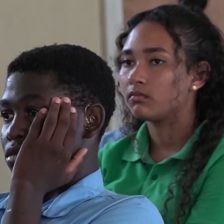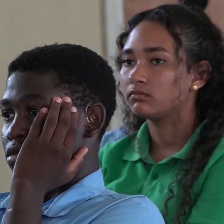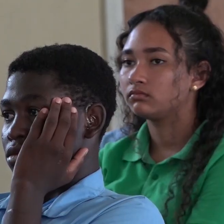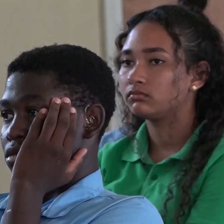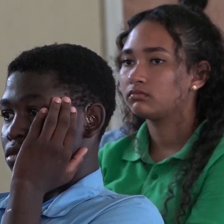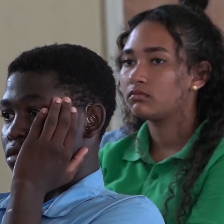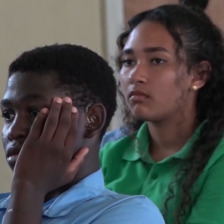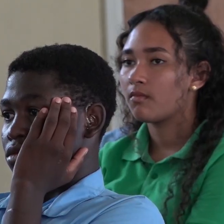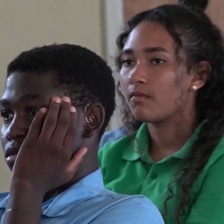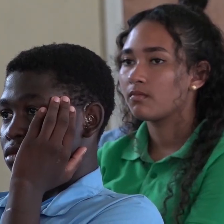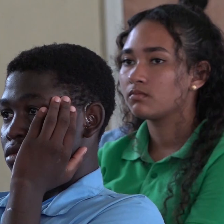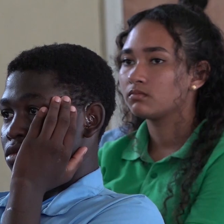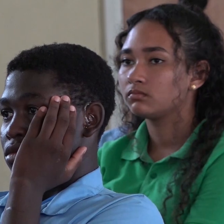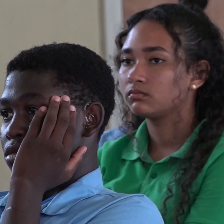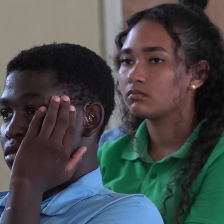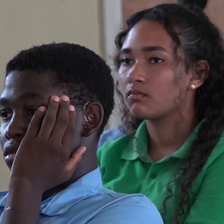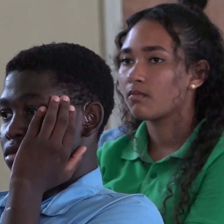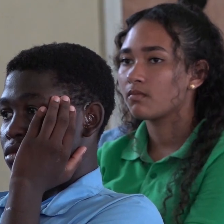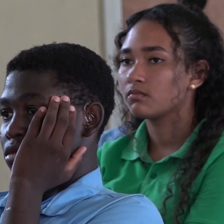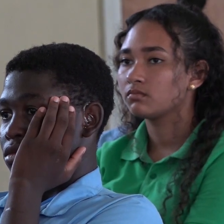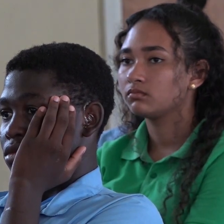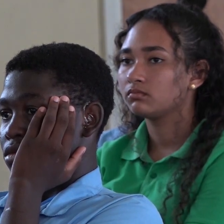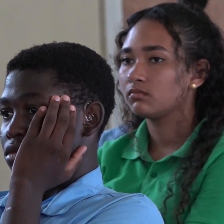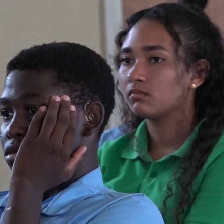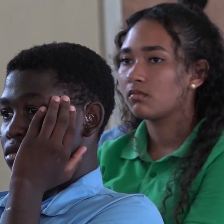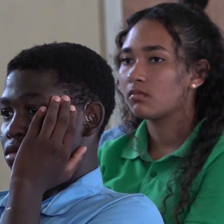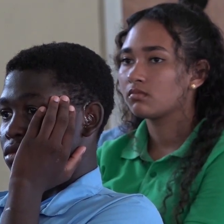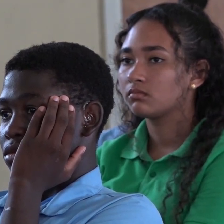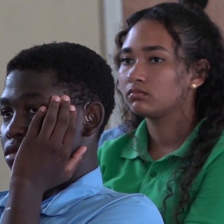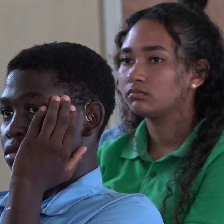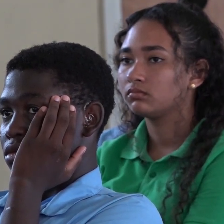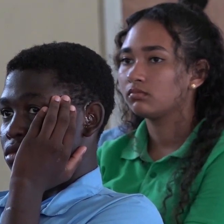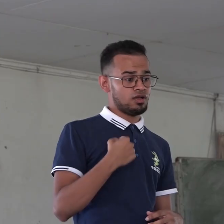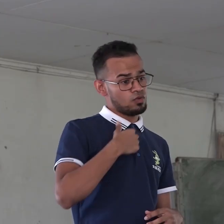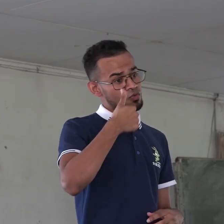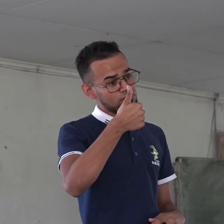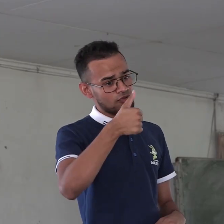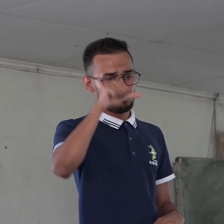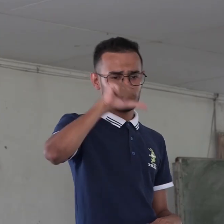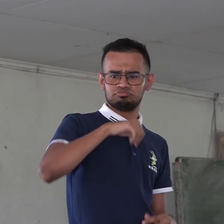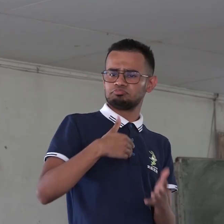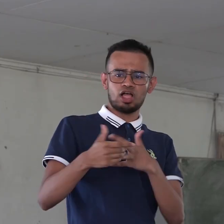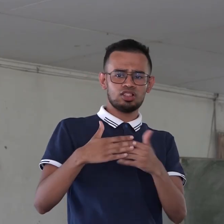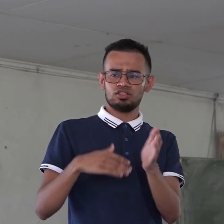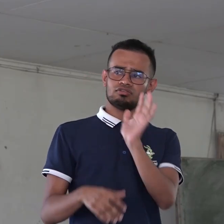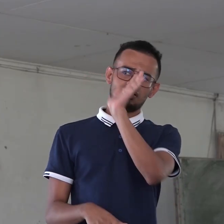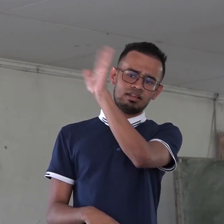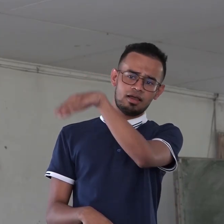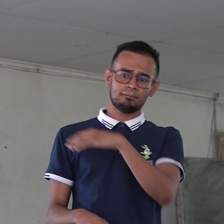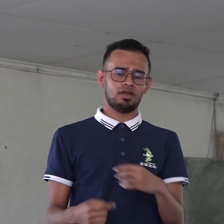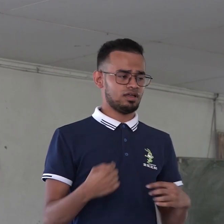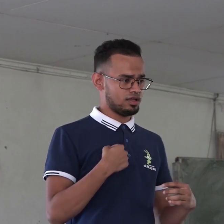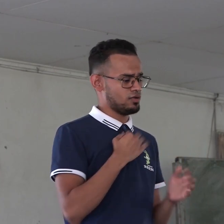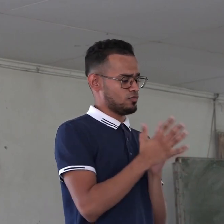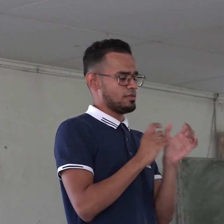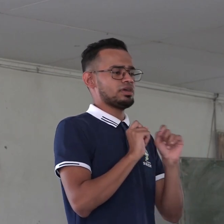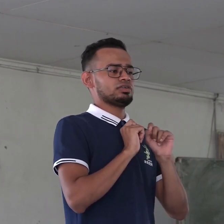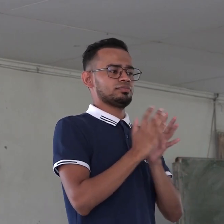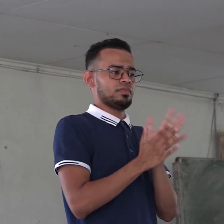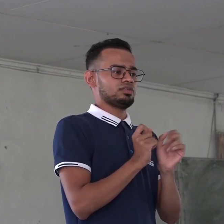niet uit, het hoeft niet, je hoeft je niet te schamen. Het is gewoon een gevoel, laat maar, als ze wat willen zeggen, het maakt mij niet uit.